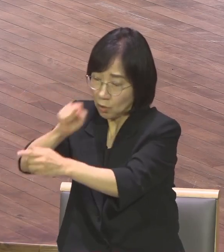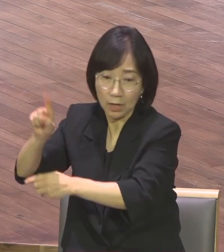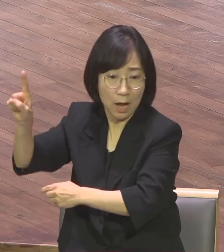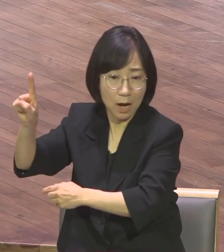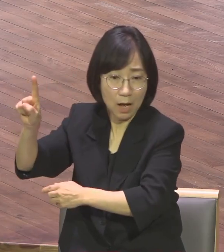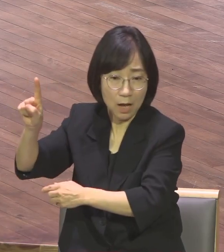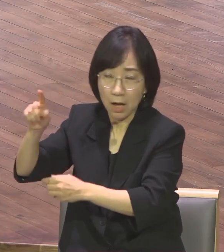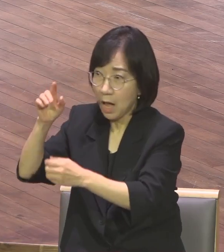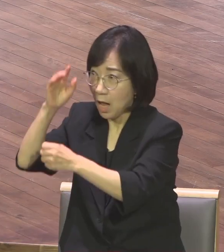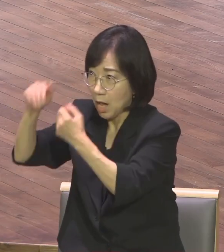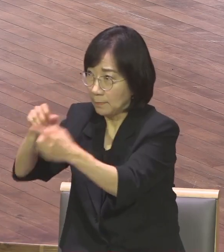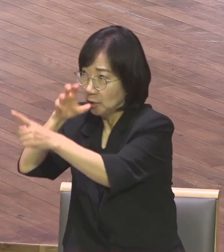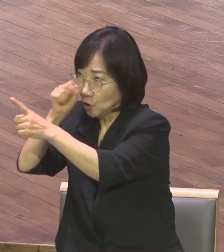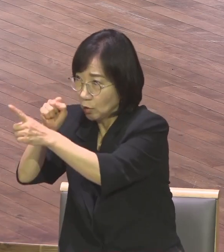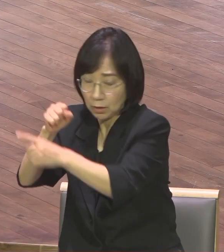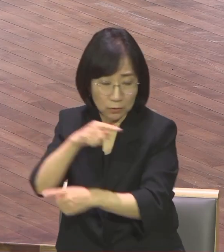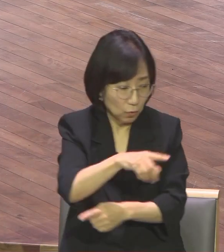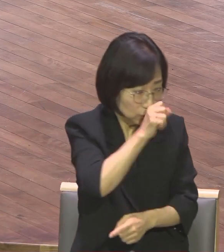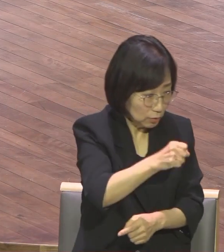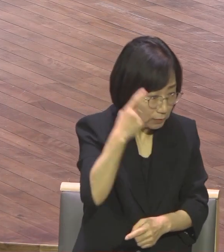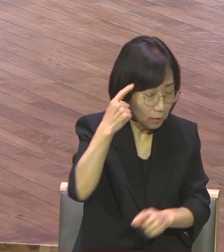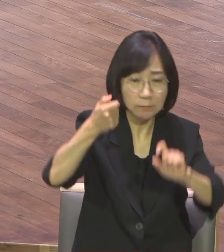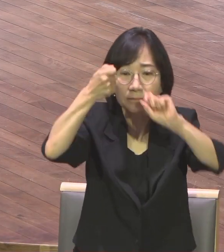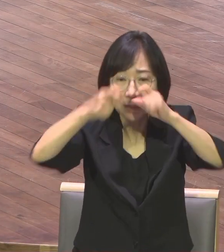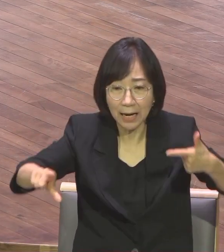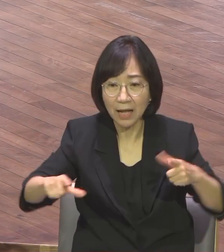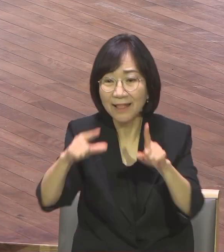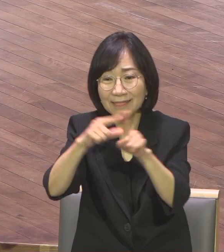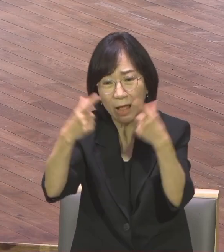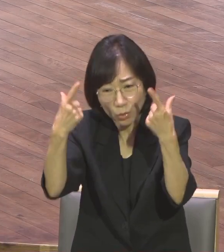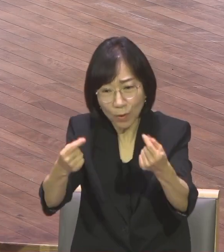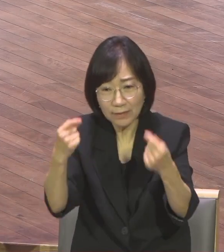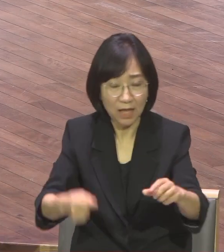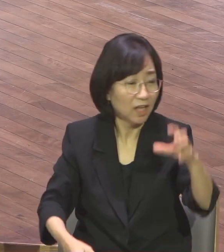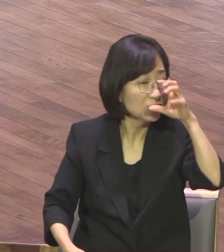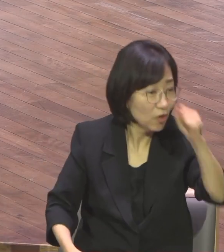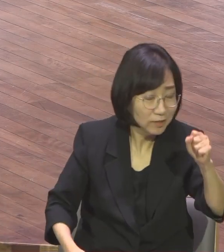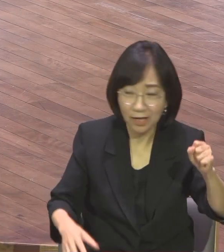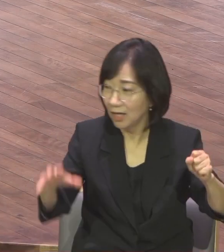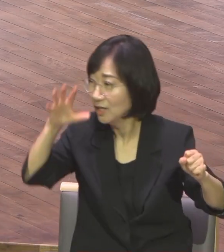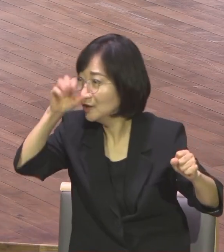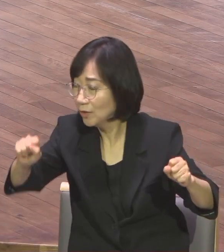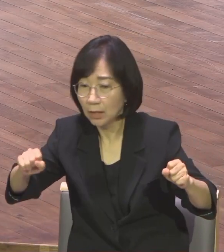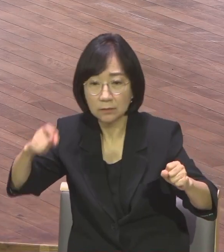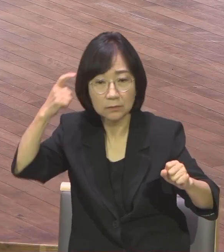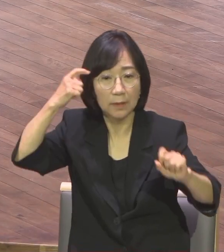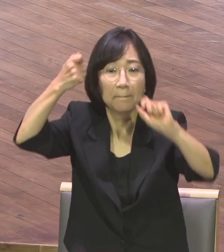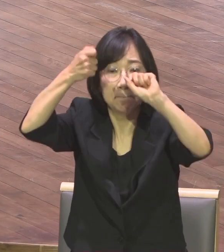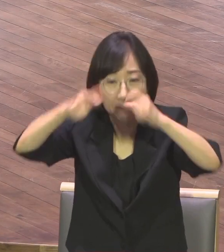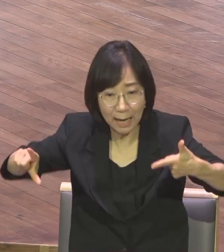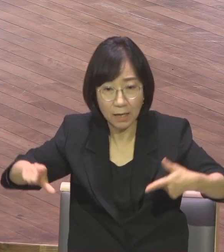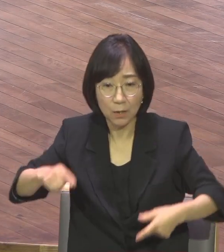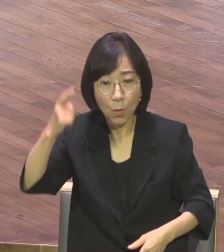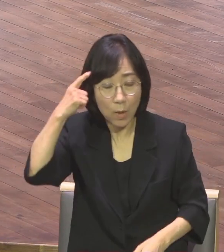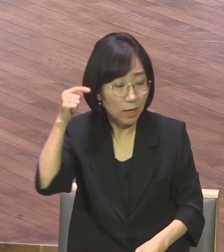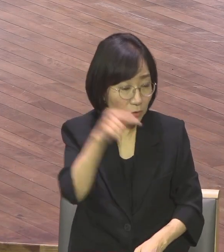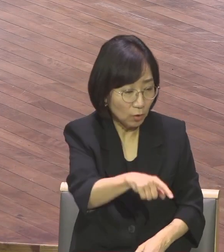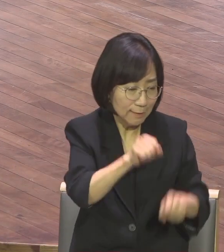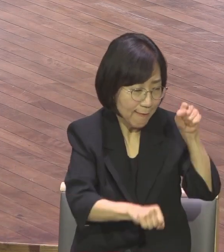왜 잘못됐어요? 선한 행위가 왜 잘못됐습니다? 왜 잘못됐느냐? 하나님의 기준이 아니라는